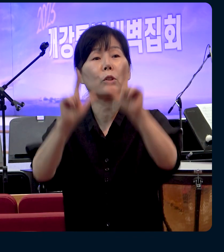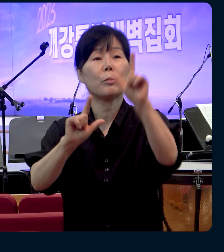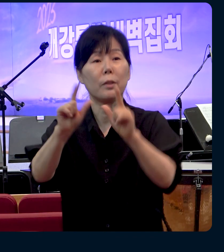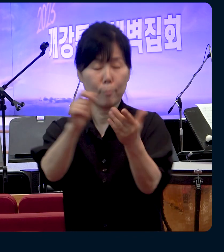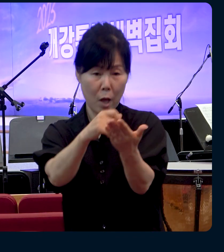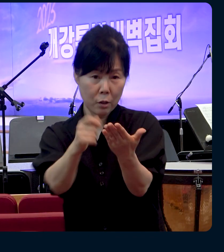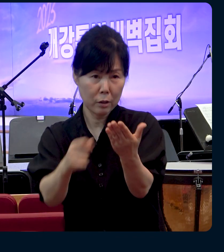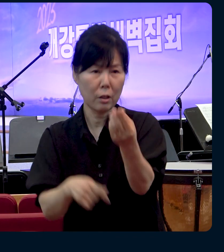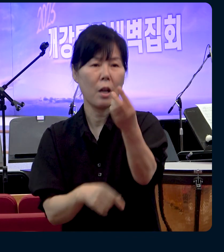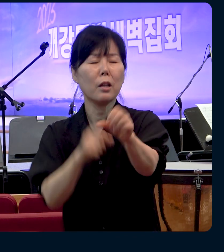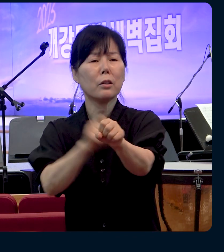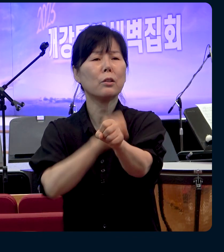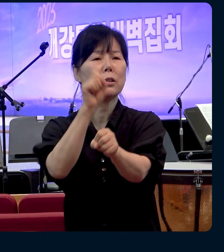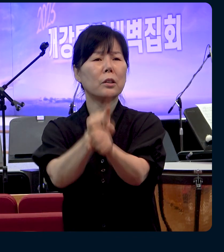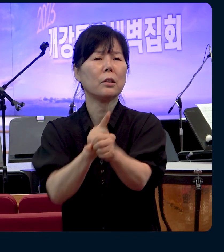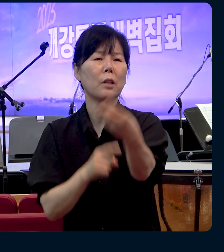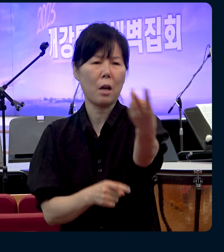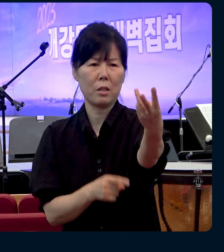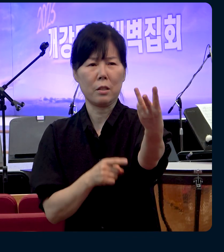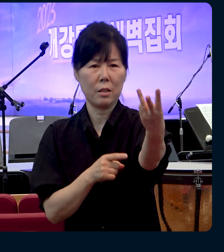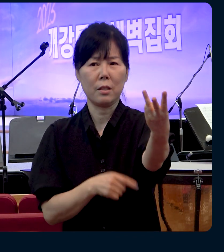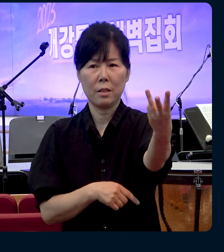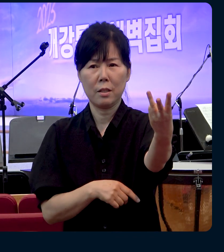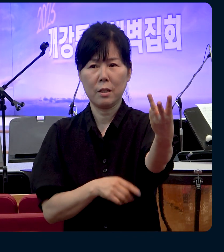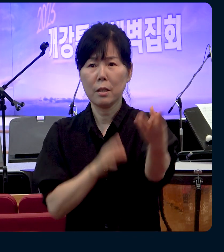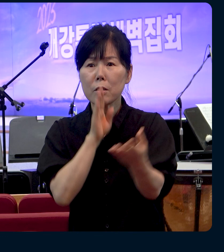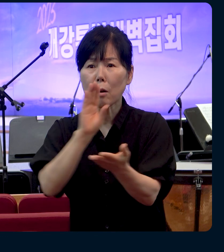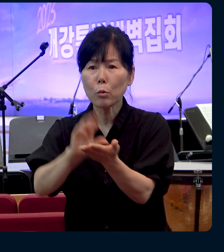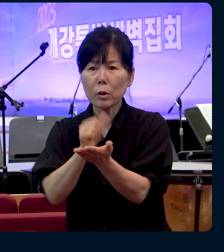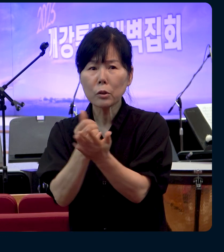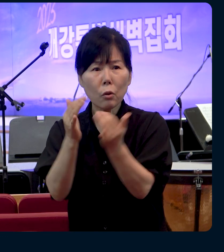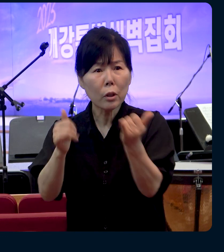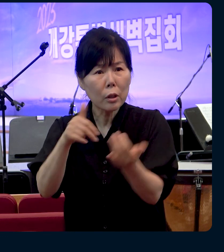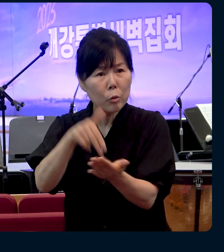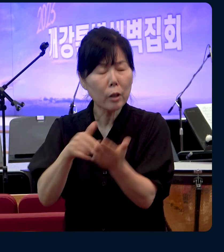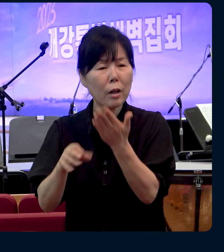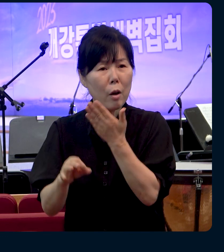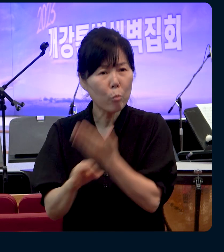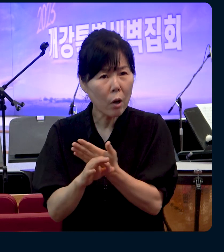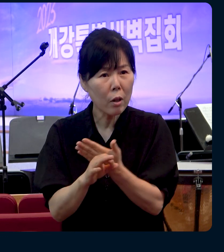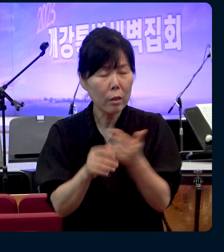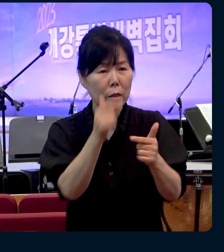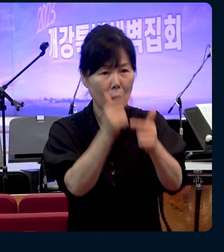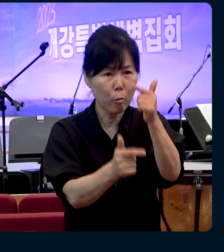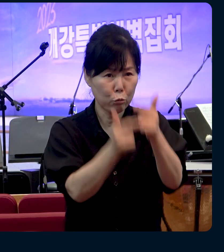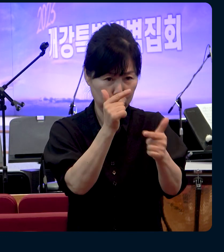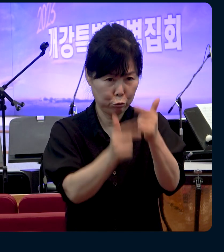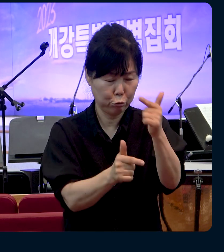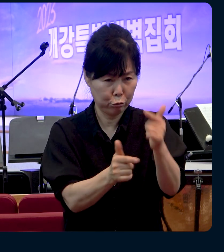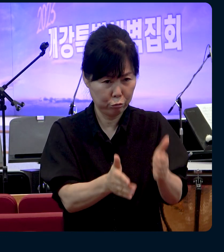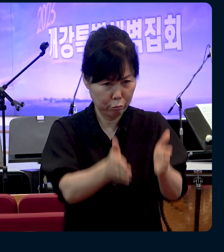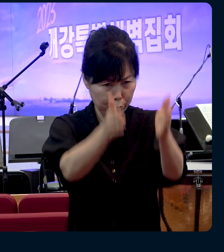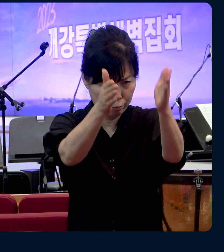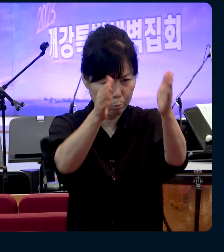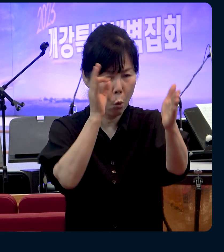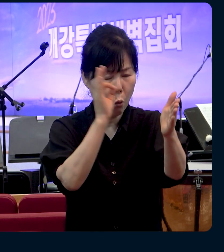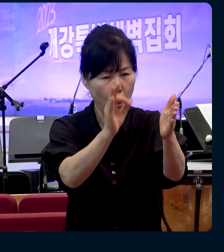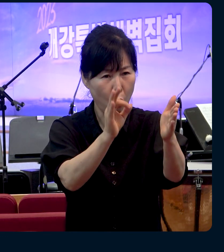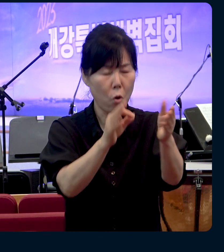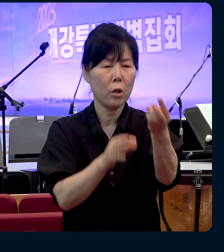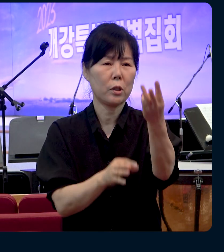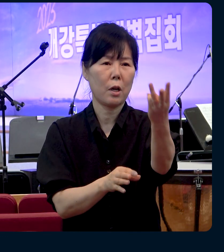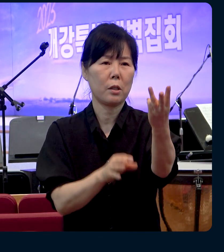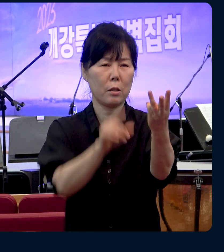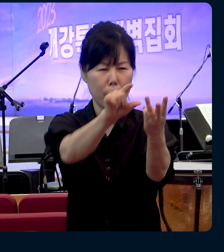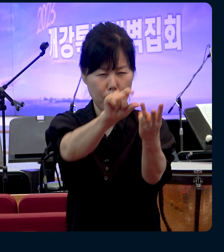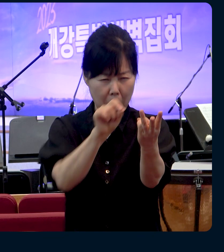집어넣었잖아요. 딱 한 절에 집어넣었어요. 참된 그리스도인이라는 그 나무를 딱 한 절, 2장 7절 한 절에 다